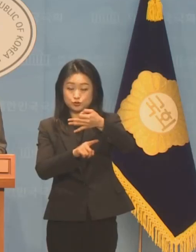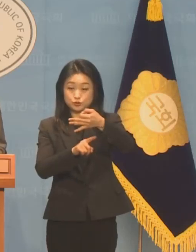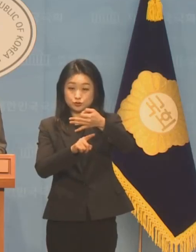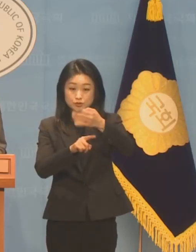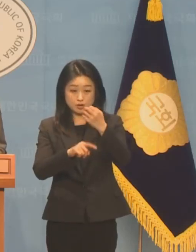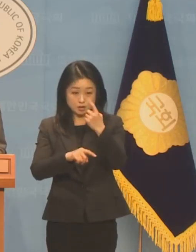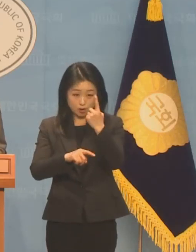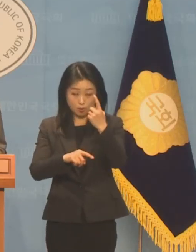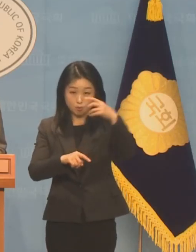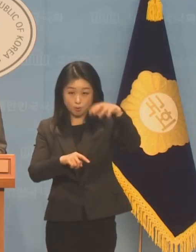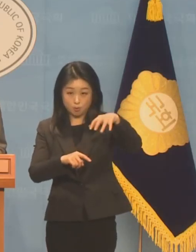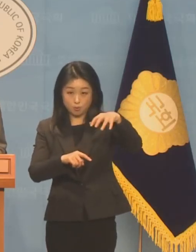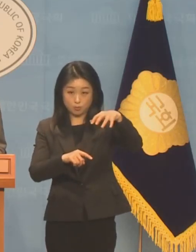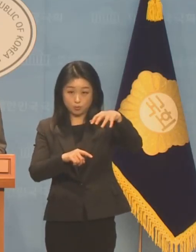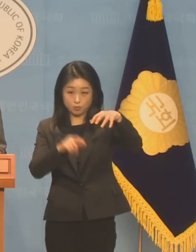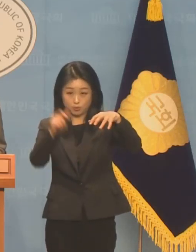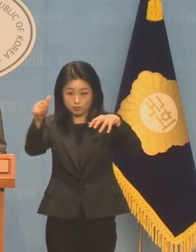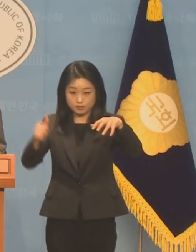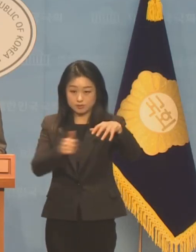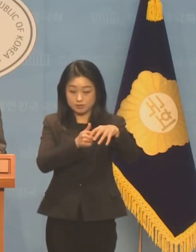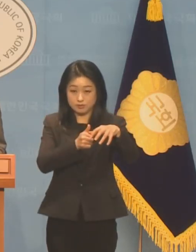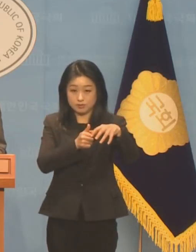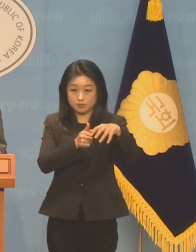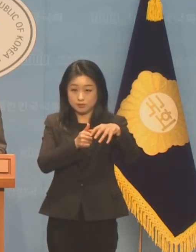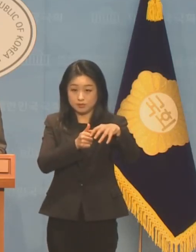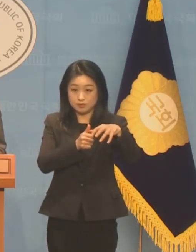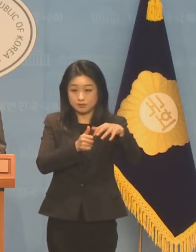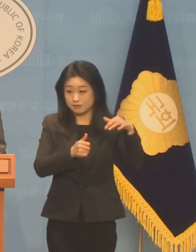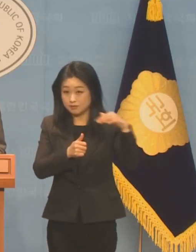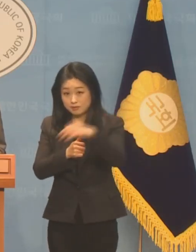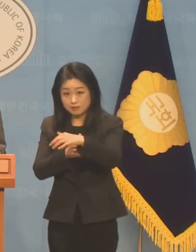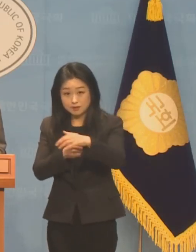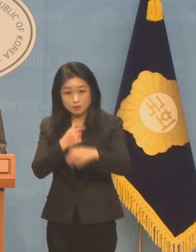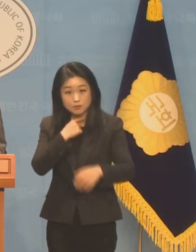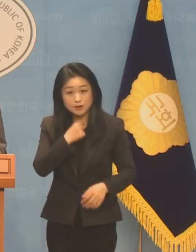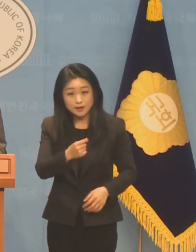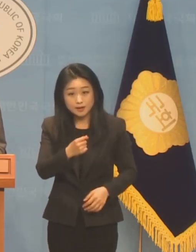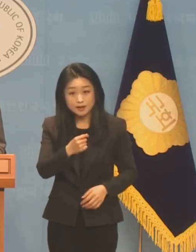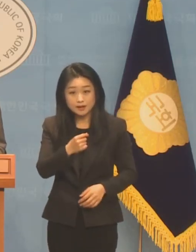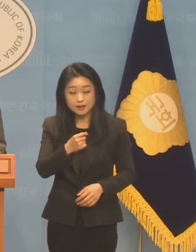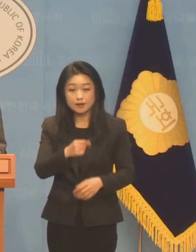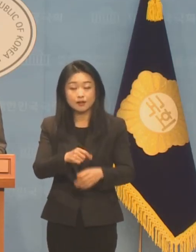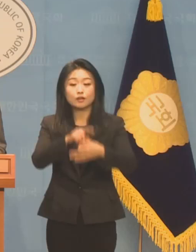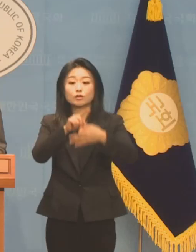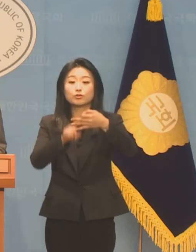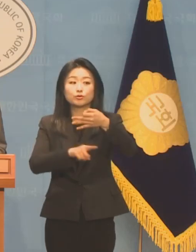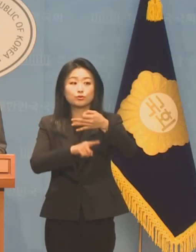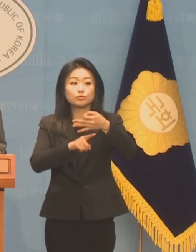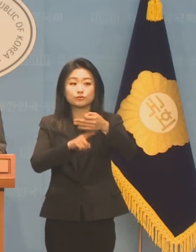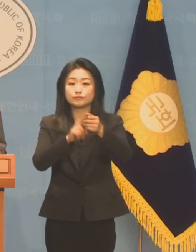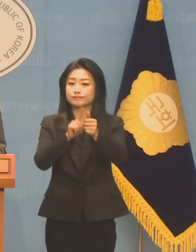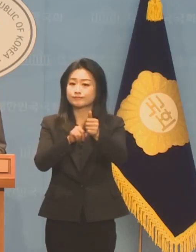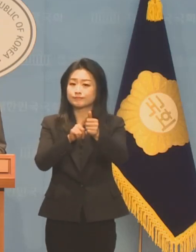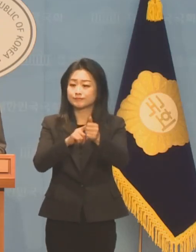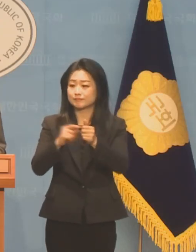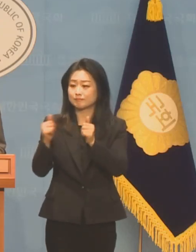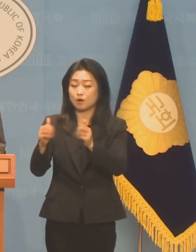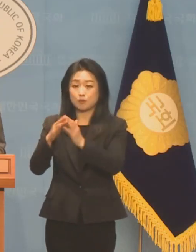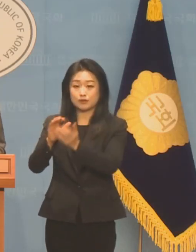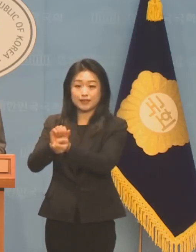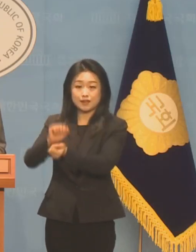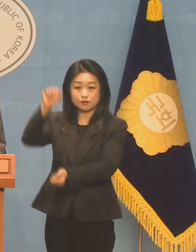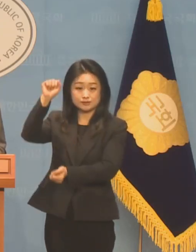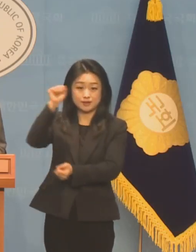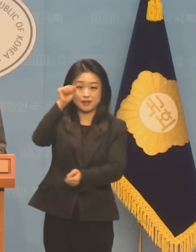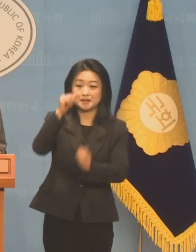경호처를 앞세워 유혈 사태라도 일으킬 셈입니까? 내란 속의 윤석열이 법원의 영장